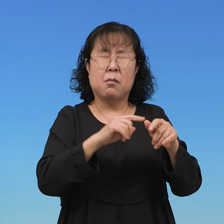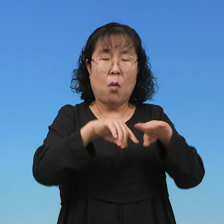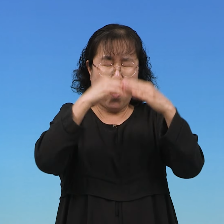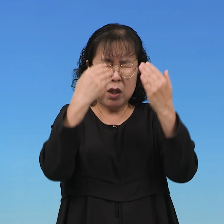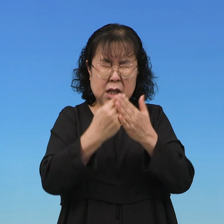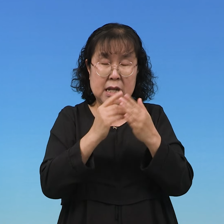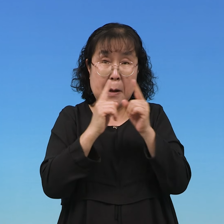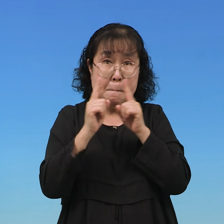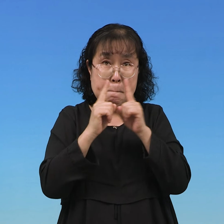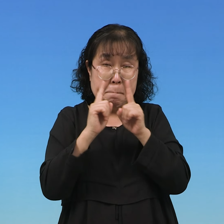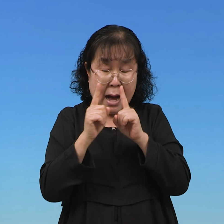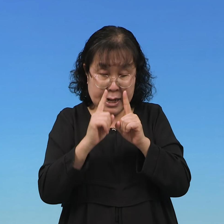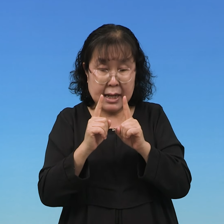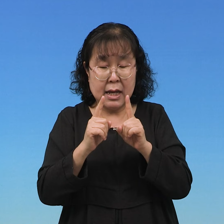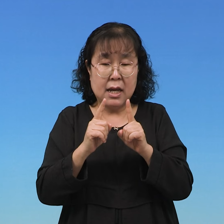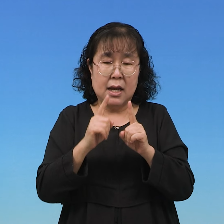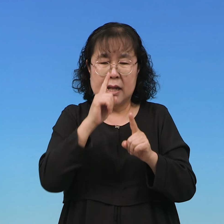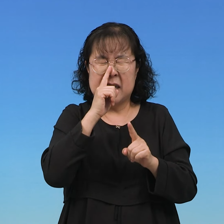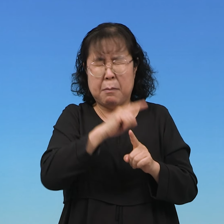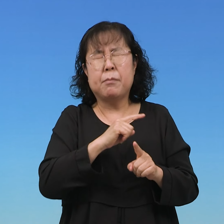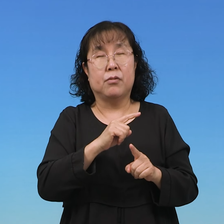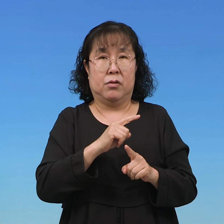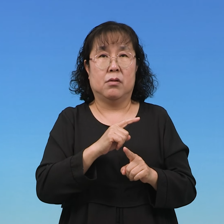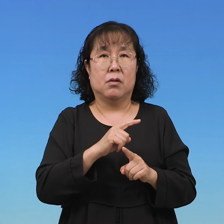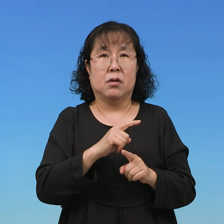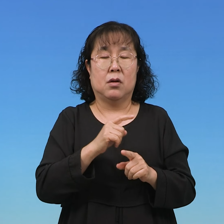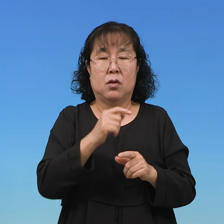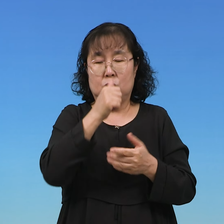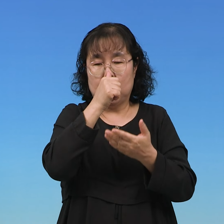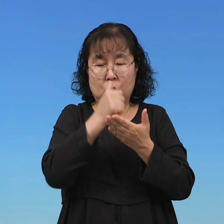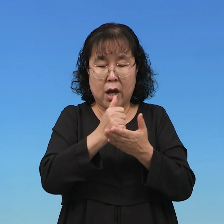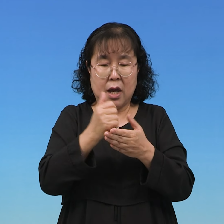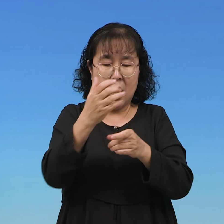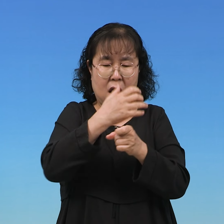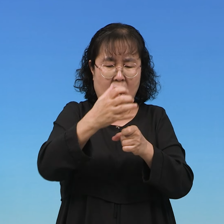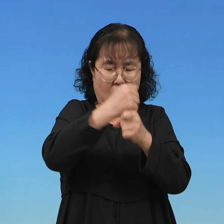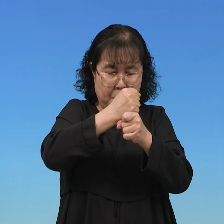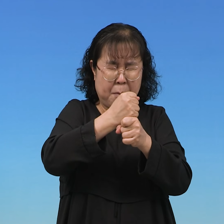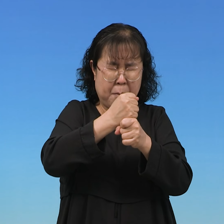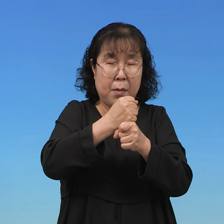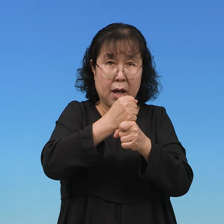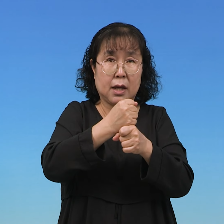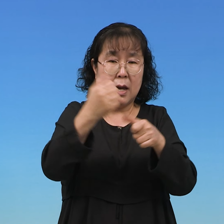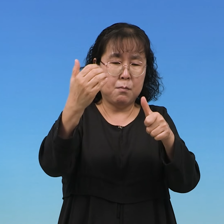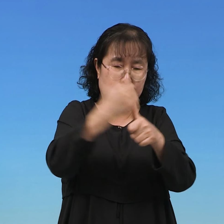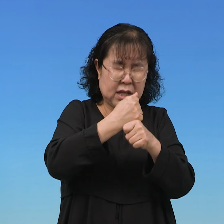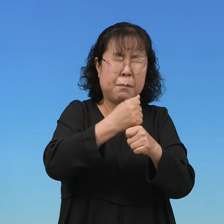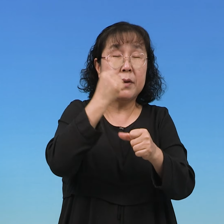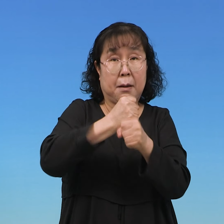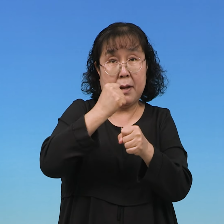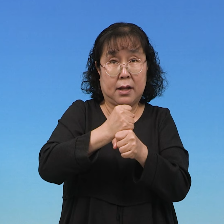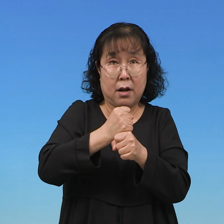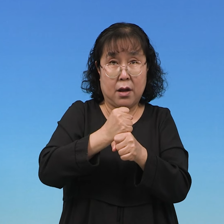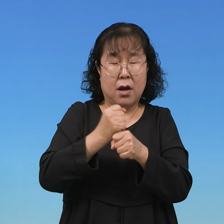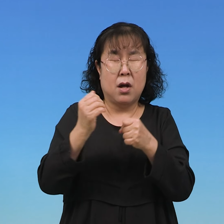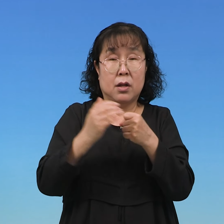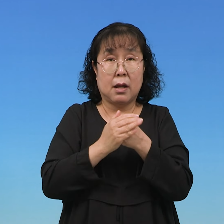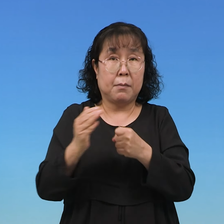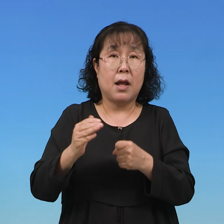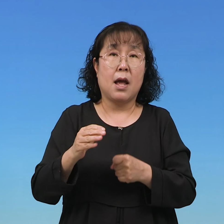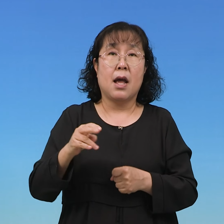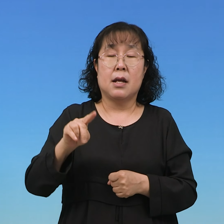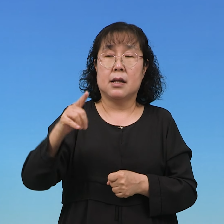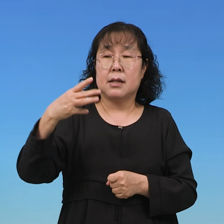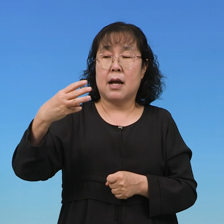모차르트에 대하여 그런 극도의 열등감에 빠지지만 않았더라도 모차르트만큼 뭐 엄청난